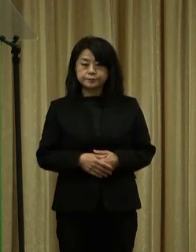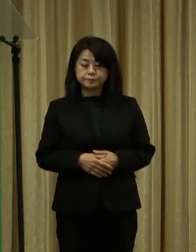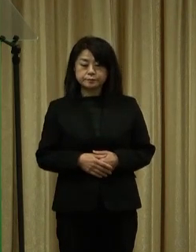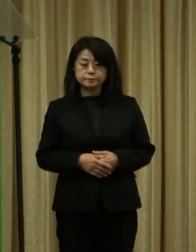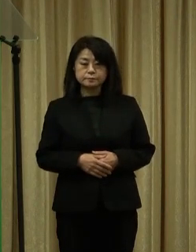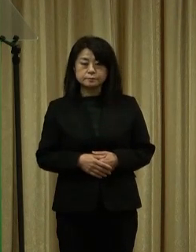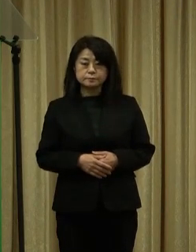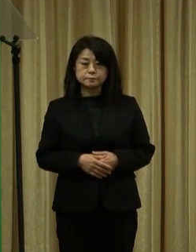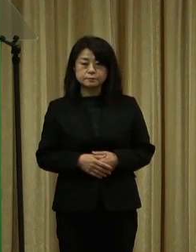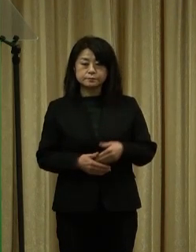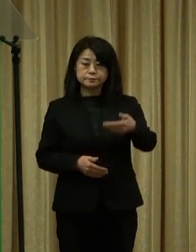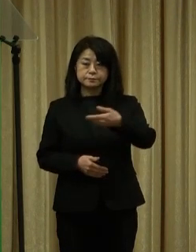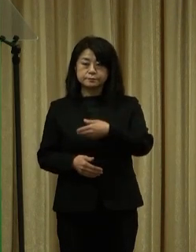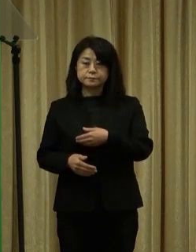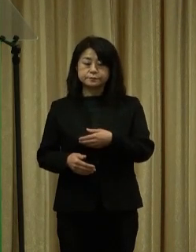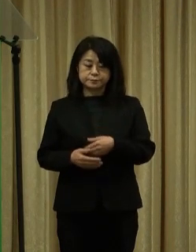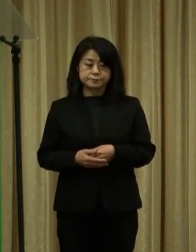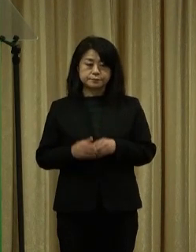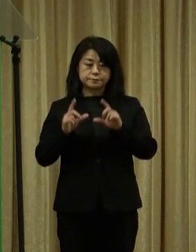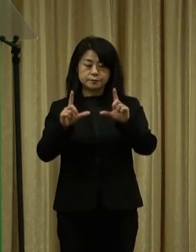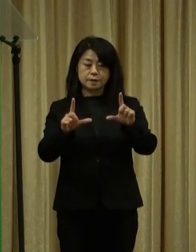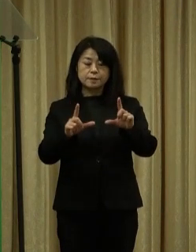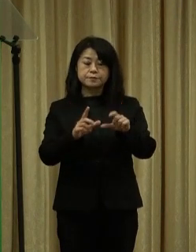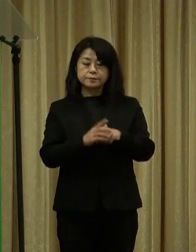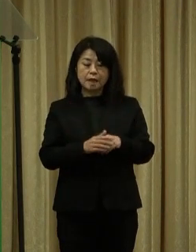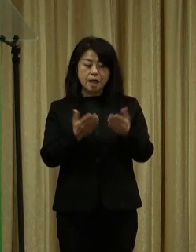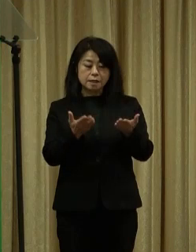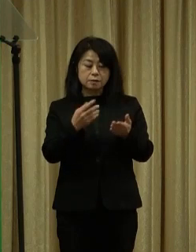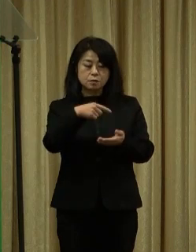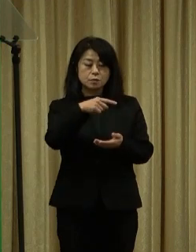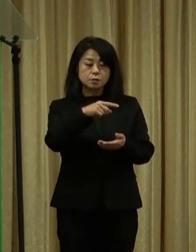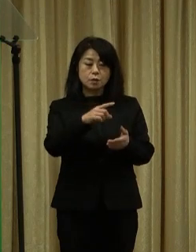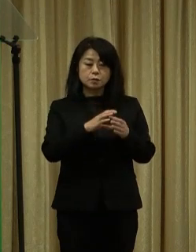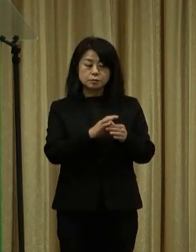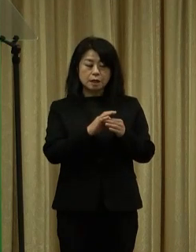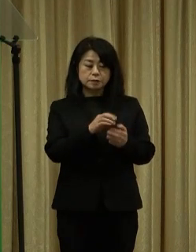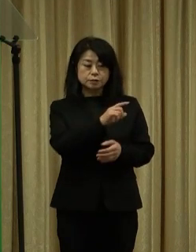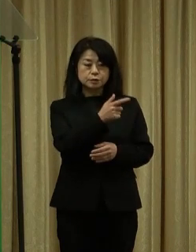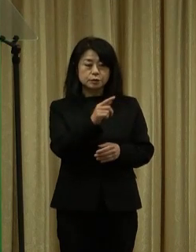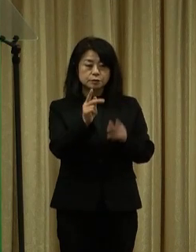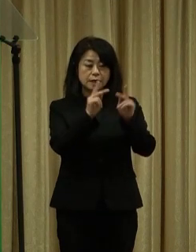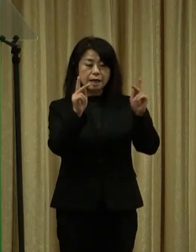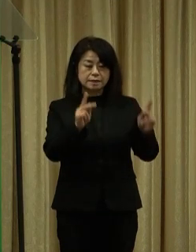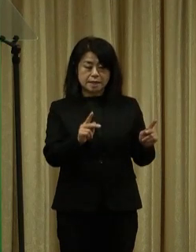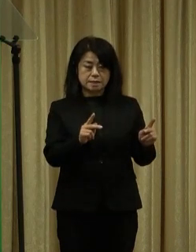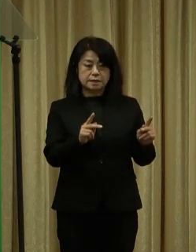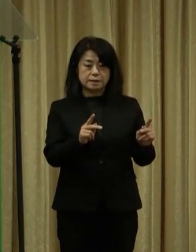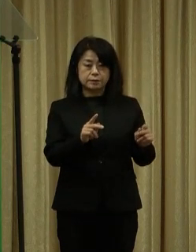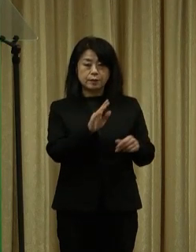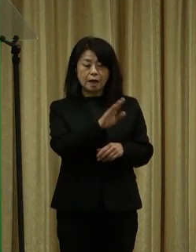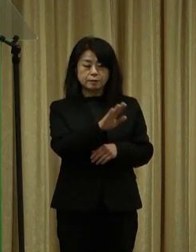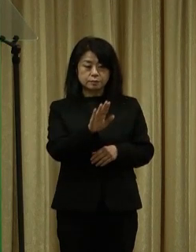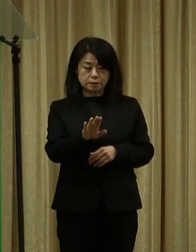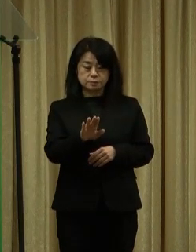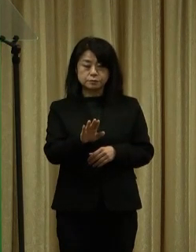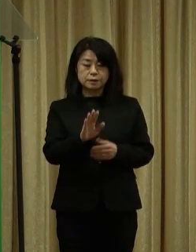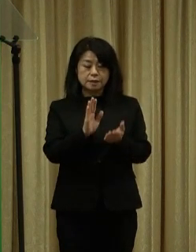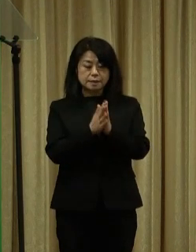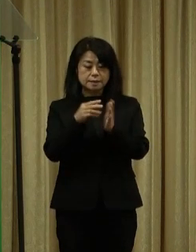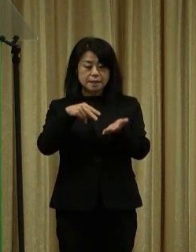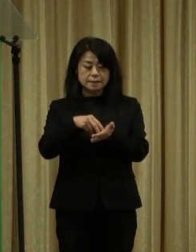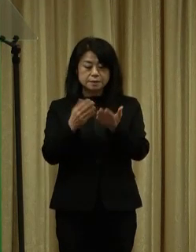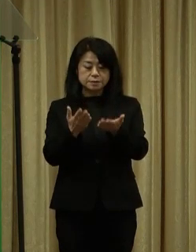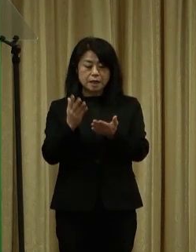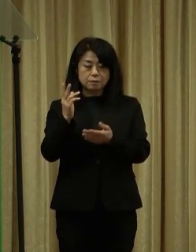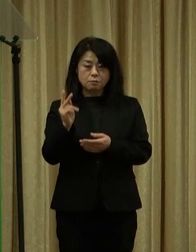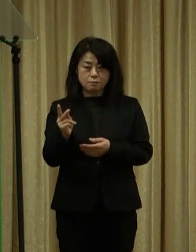はい、これまで学校教育に関するもちろんいろんな課題が日々あります。それについては県立学校